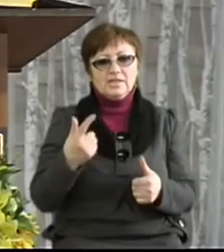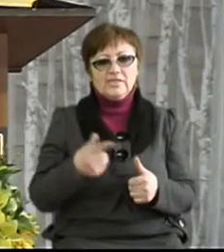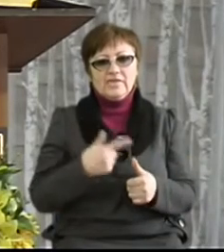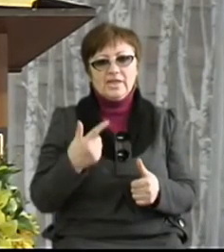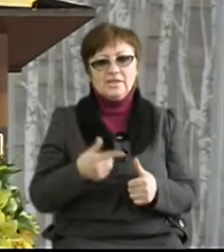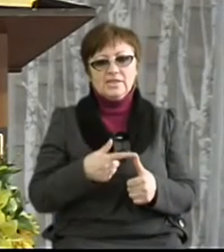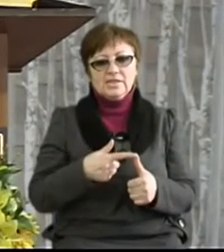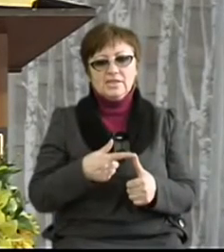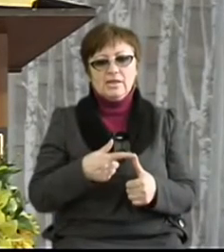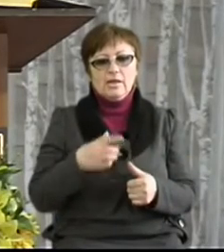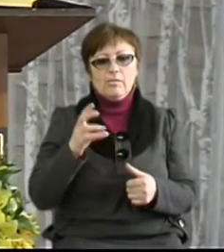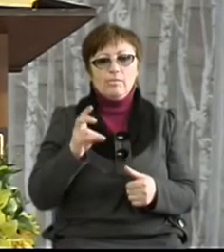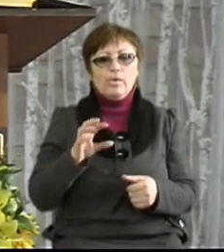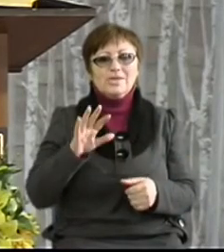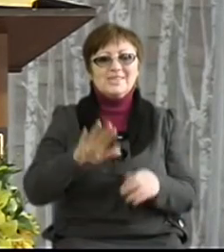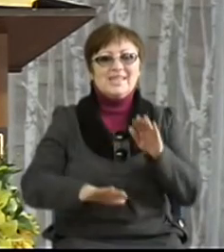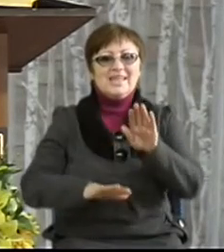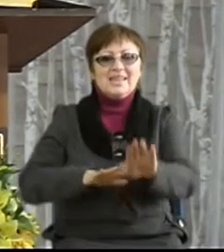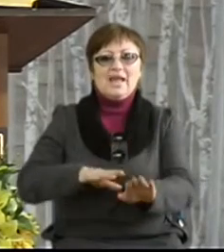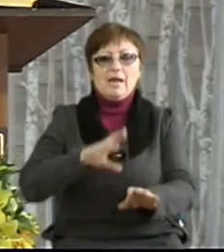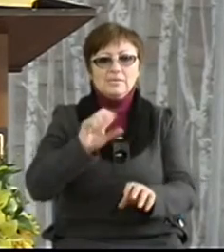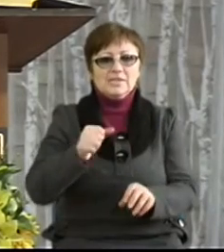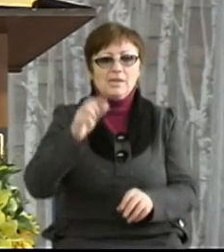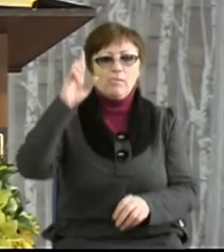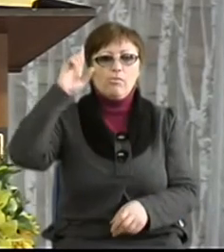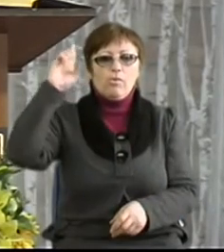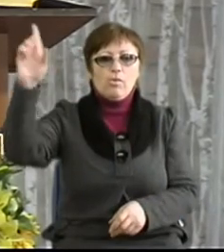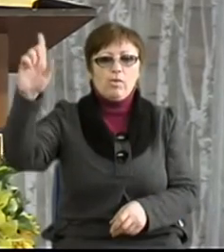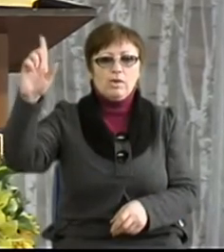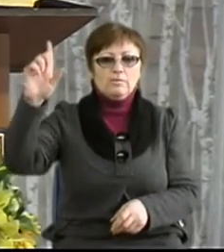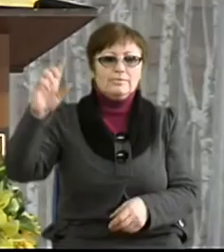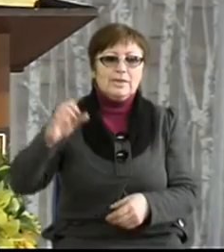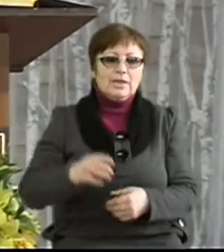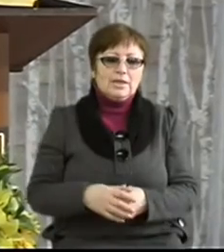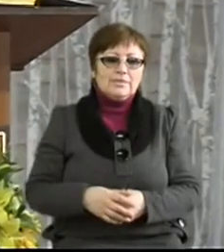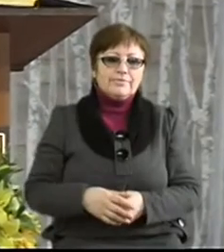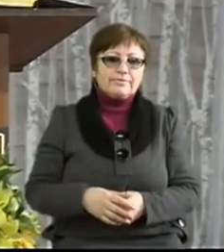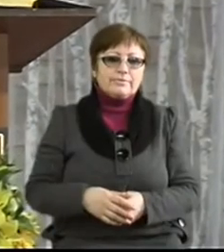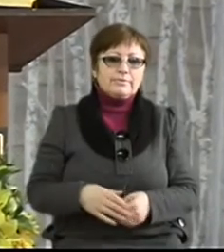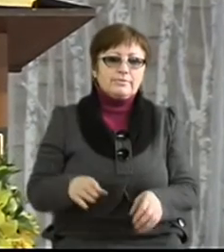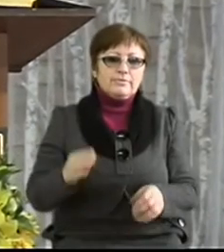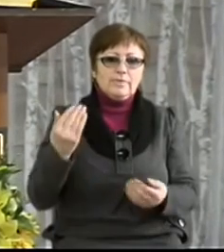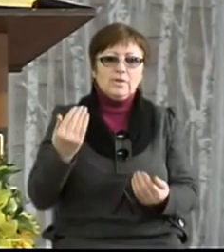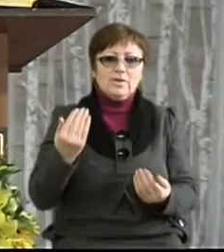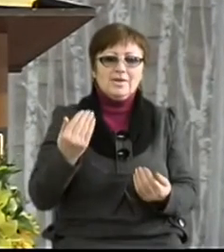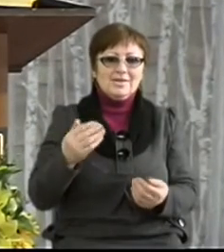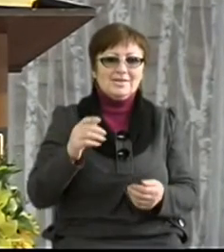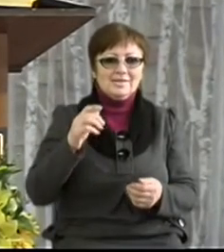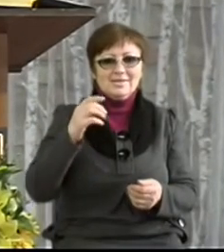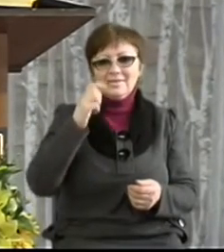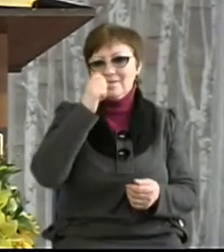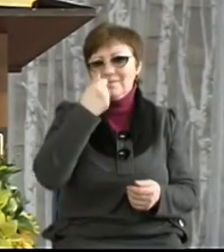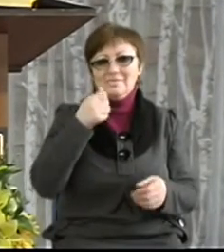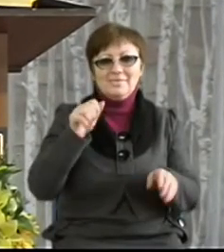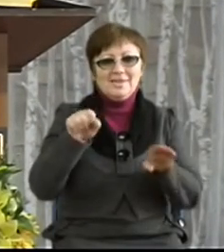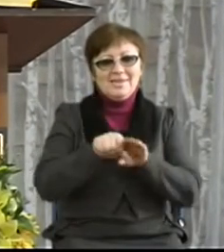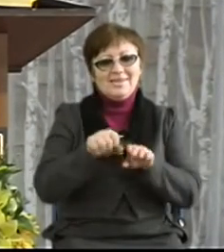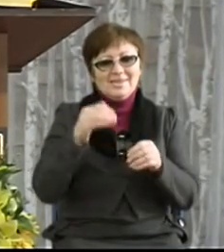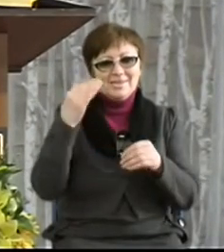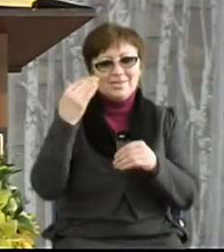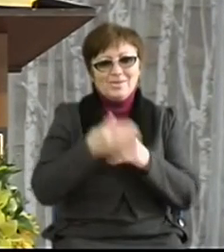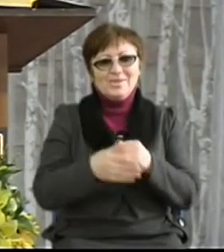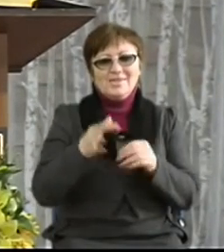называется она «По следам за Богом». Это, знаете, как сейчас уже зима закончилась, да, снега